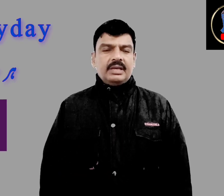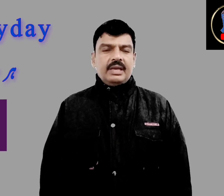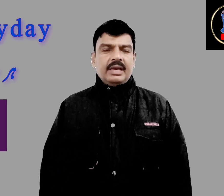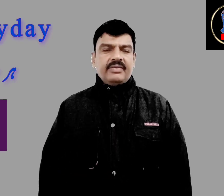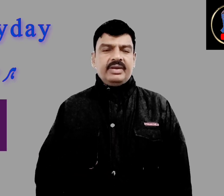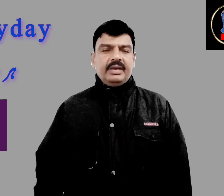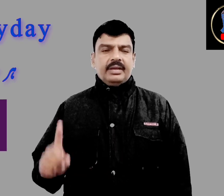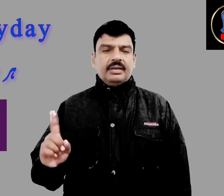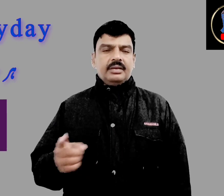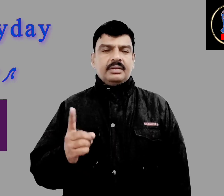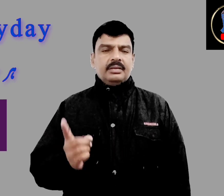एवरी डे।